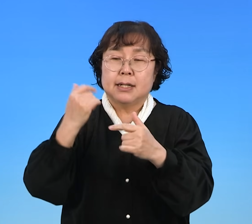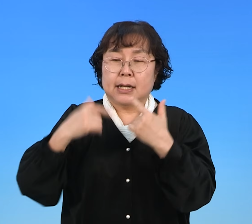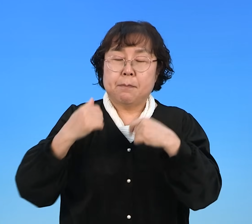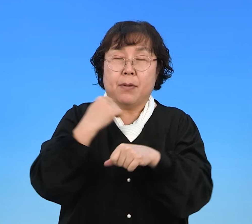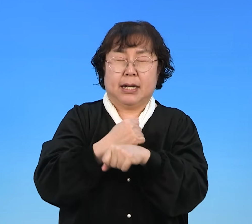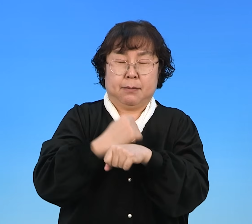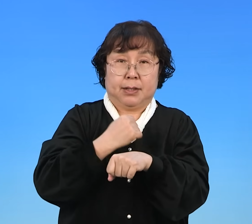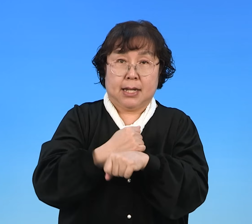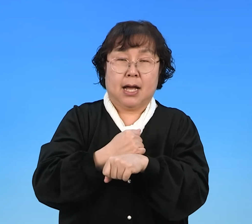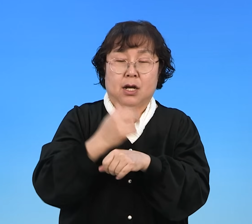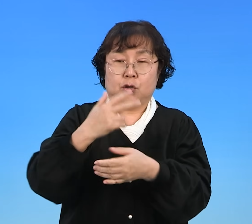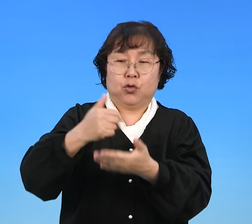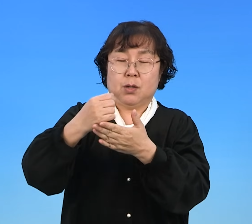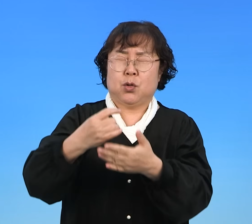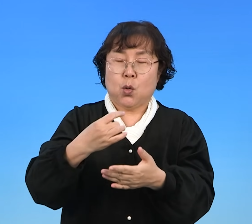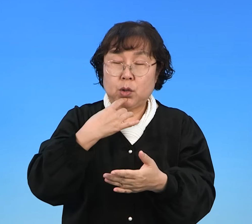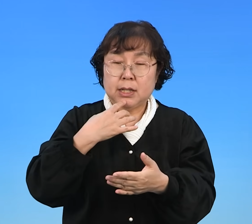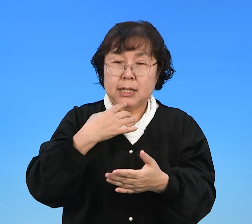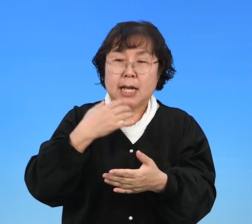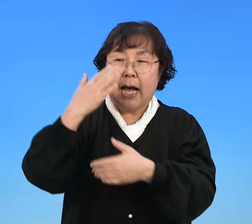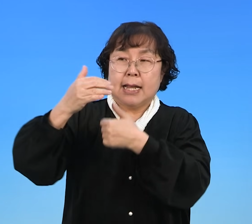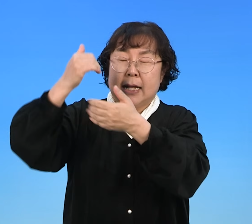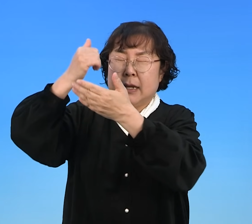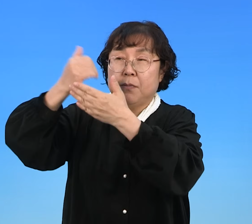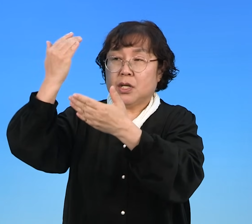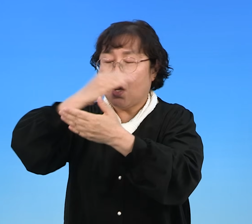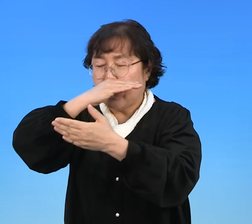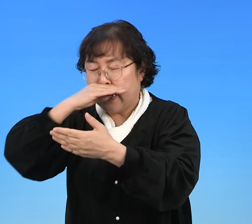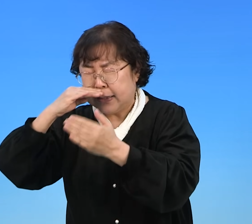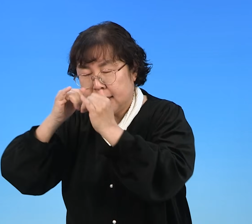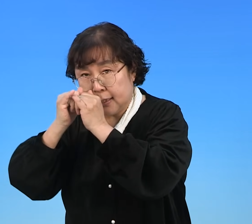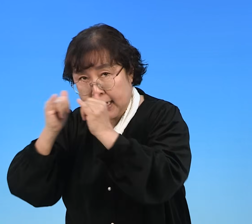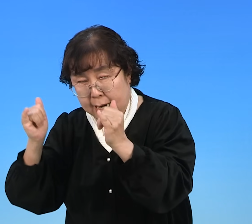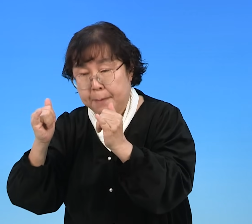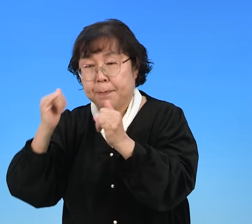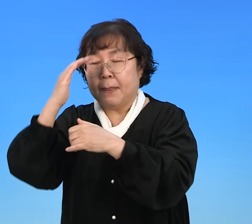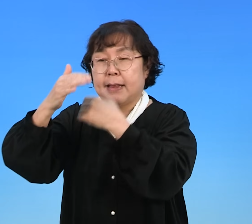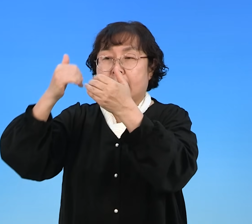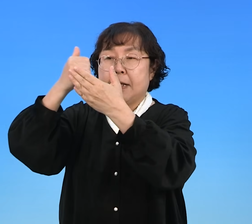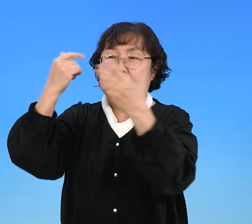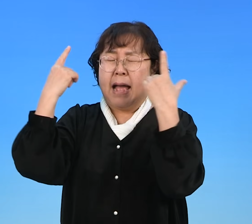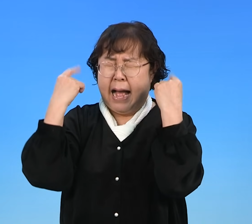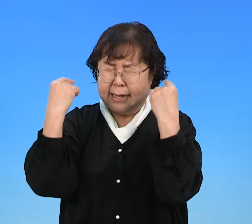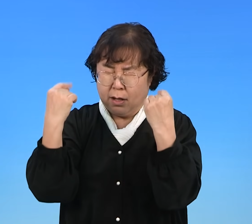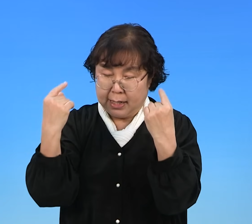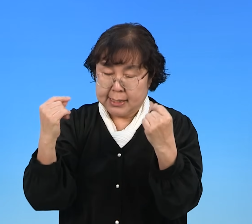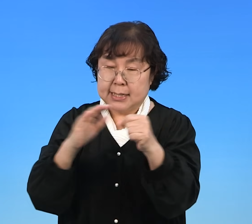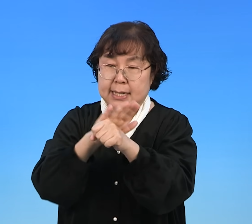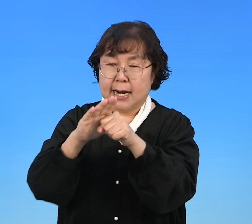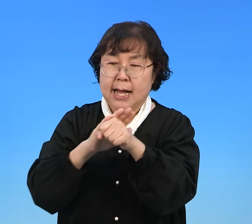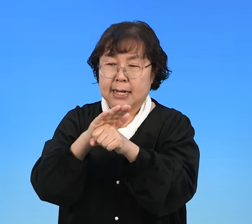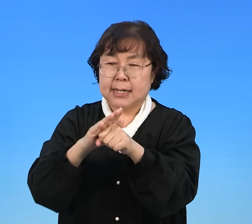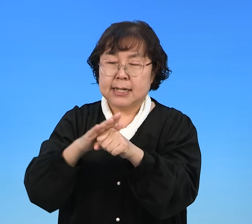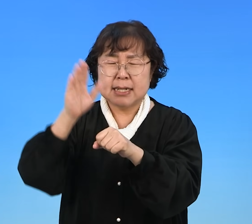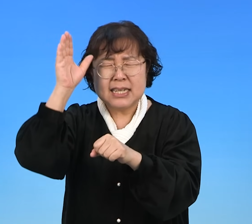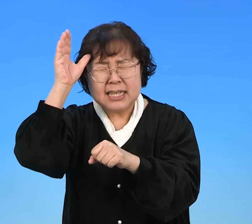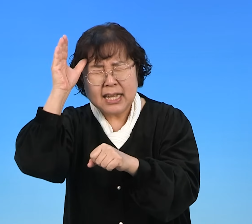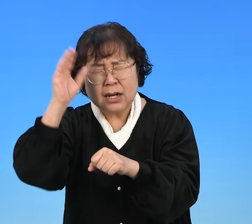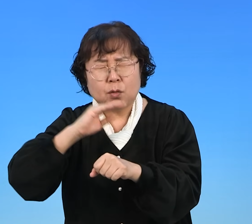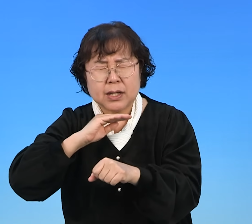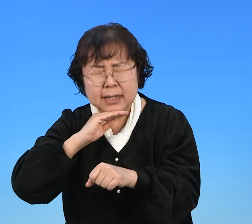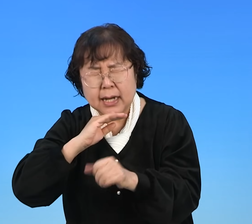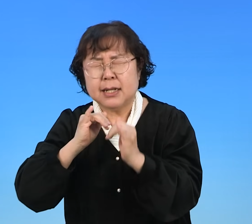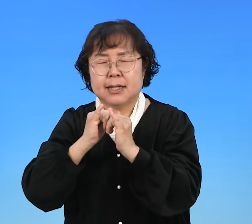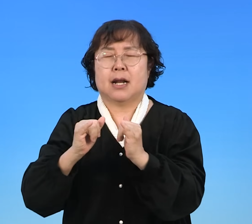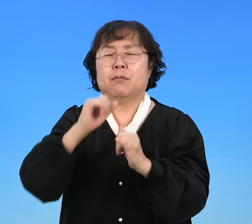세 번역으로 11절, 주님은 오직 당신을 경외하는 사람과 당신의 한결같은 사랑을 기다리는 사람을